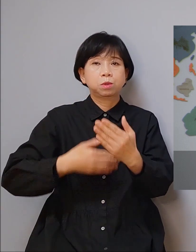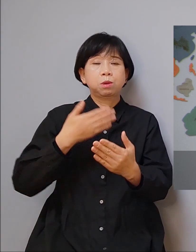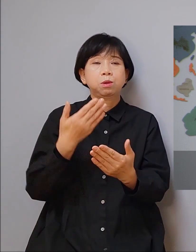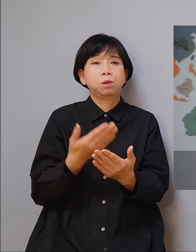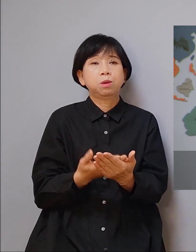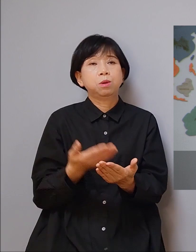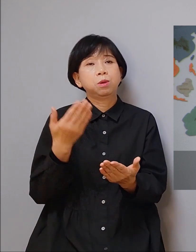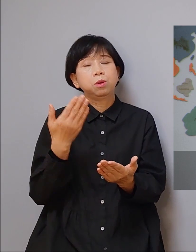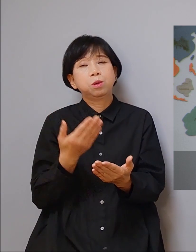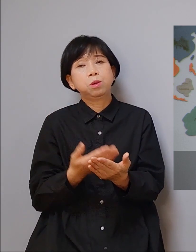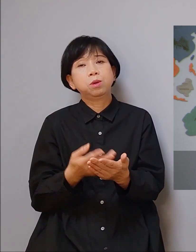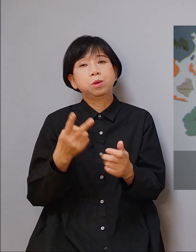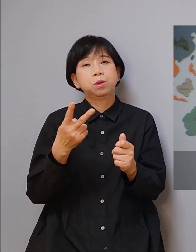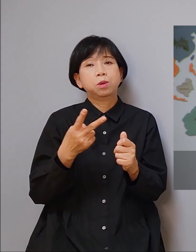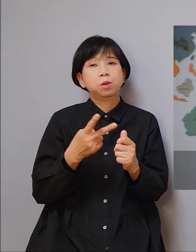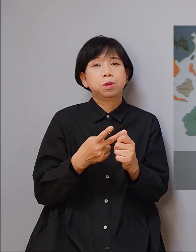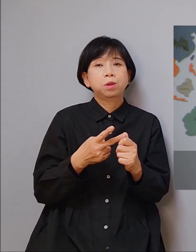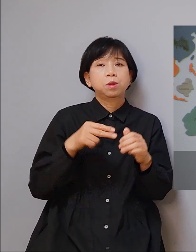인도하소서.